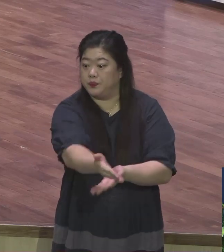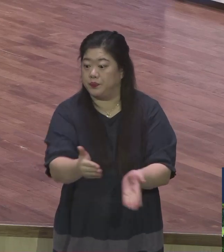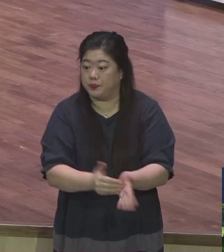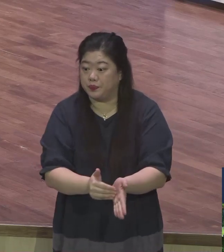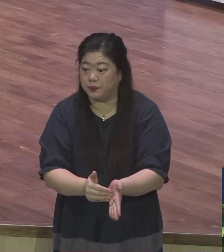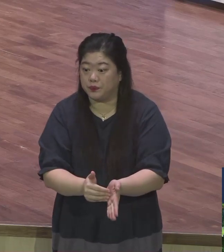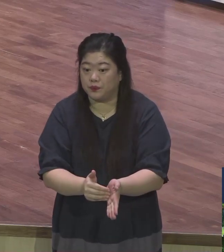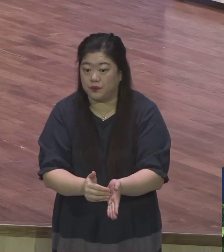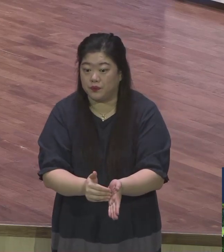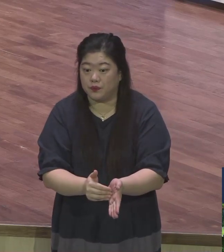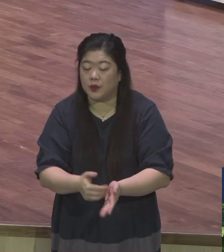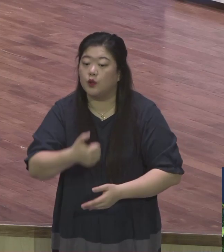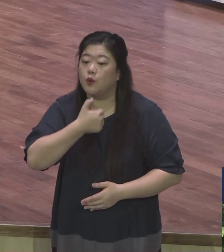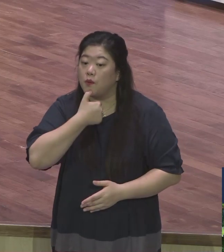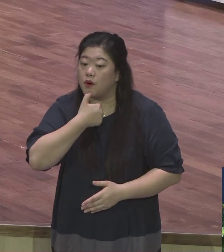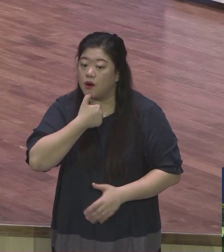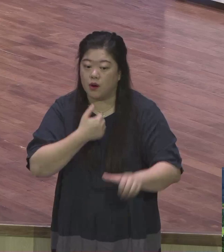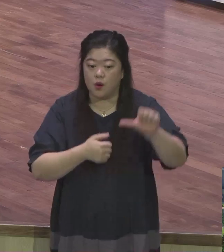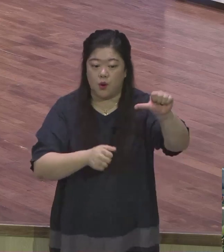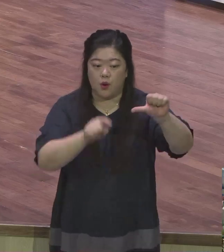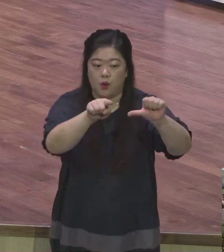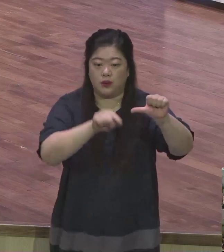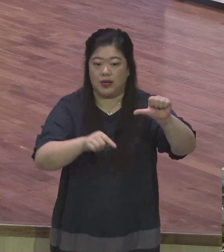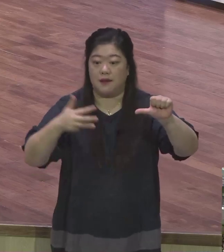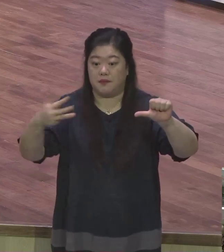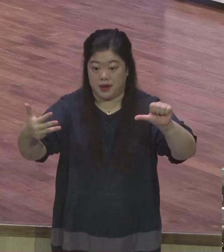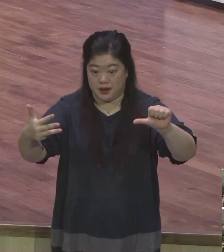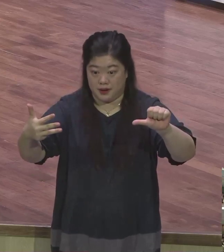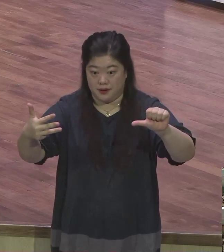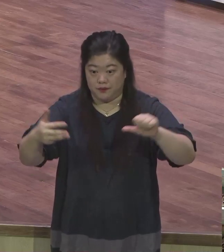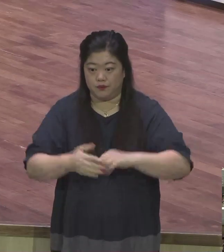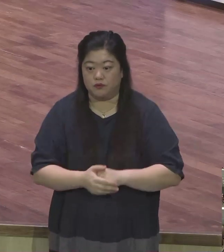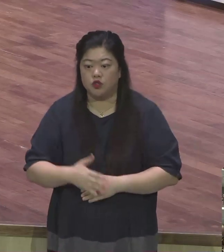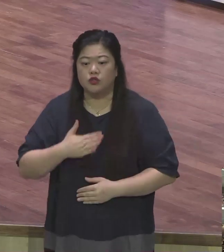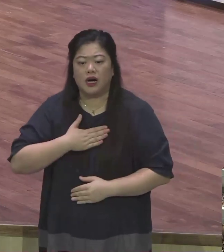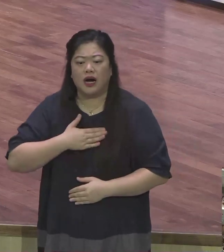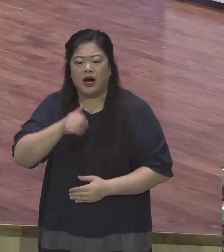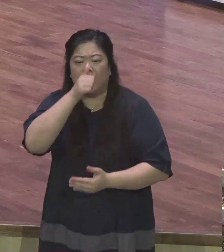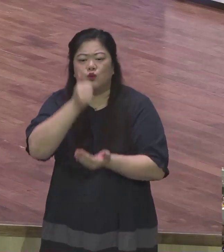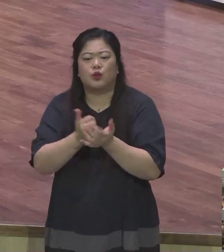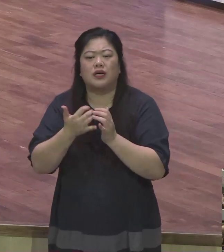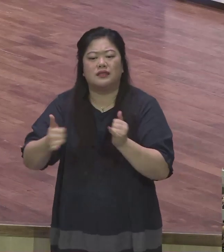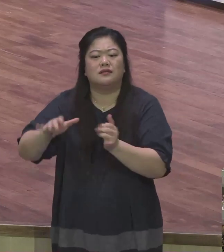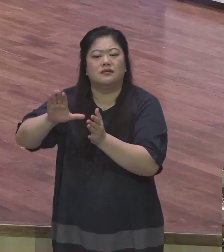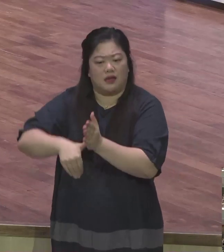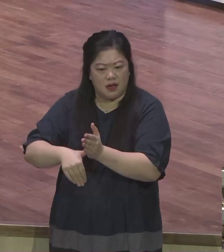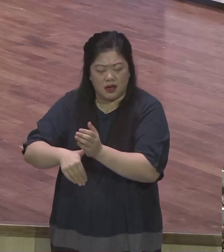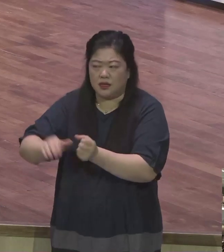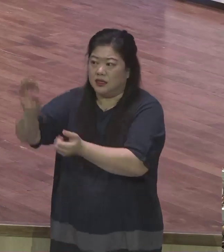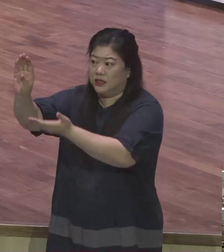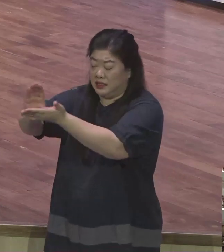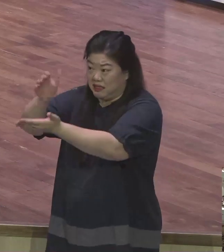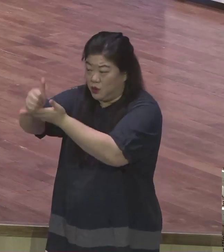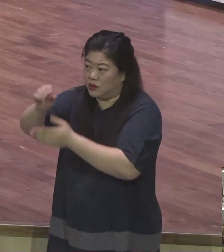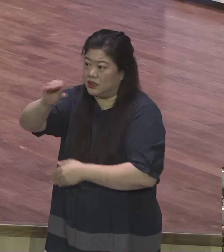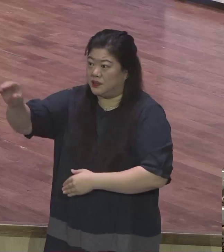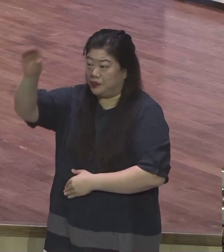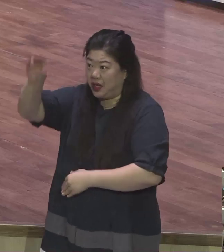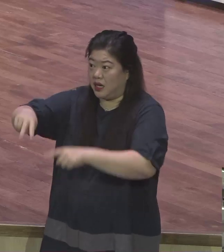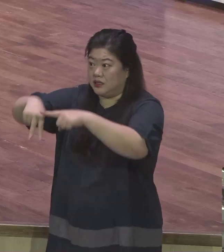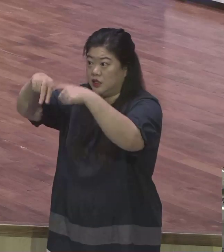그래서 로마 고장 8절에 우리가 아직 죄인되었을 때 그리스도께서 십자가 죽으심으로